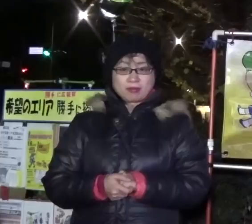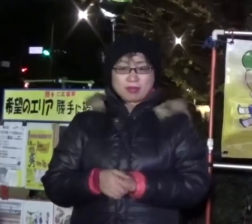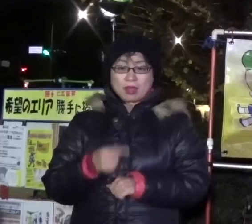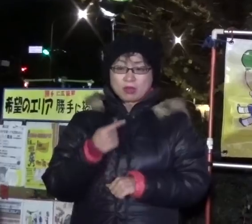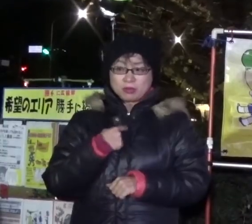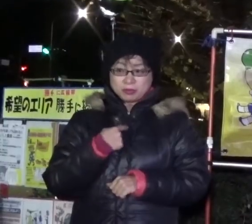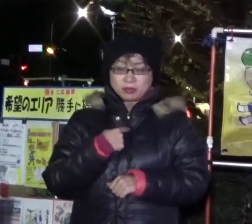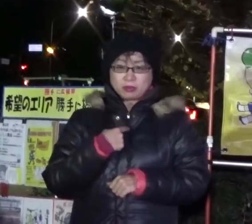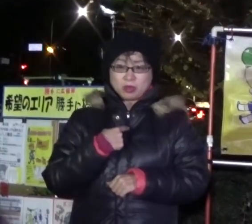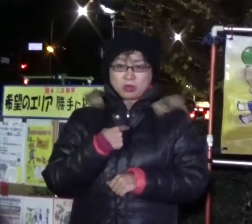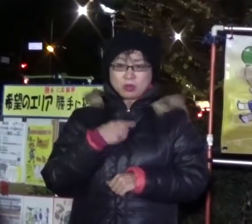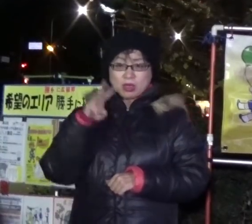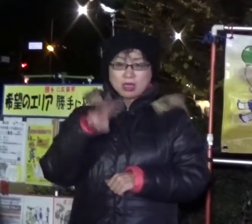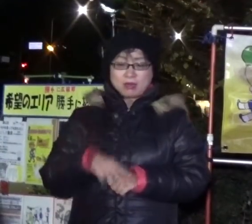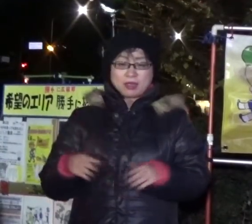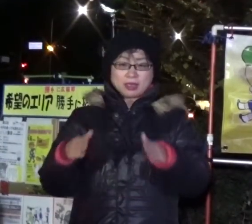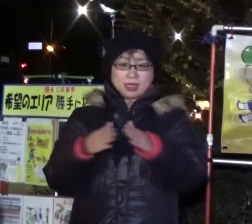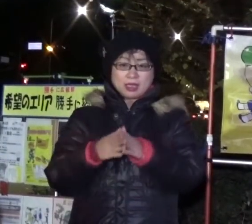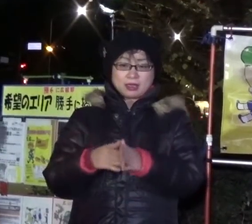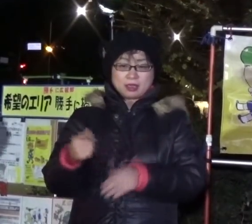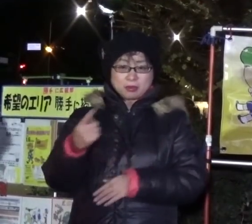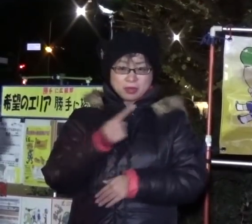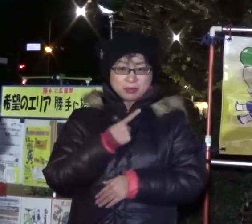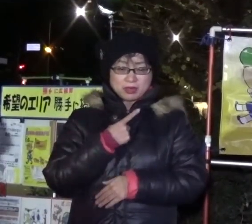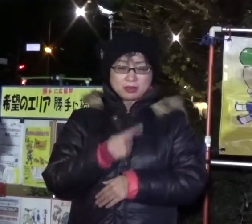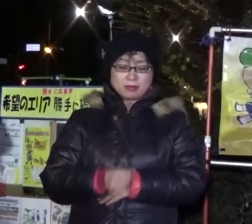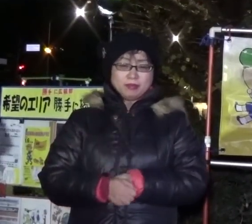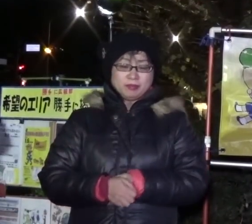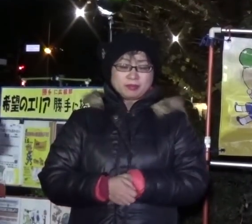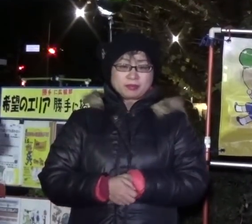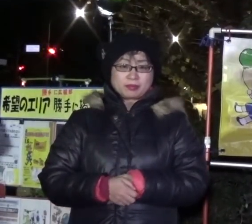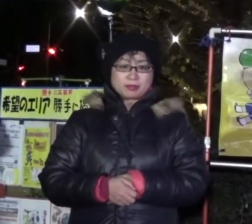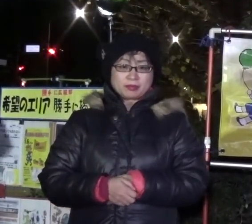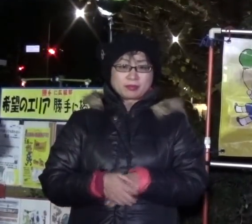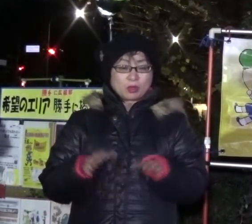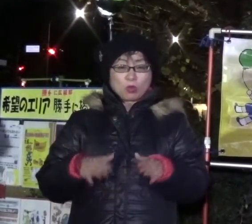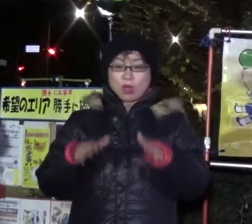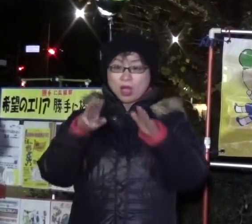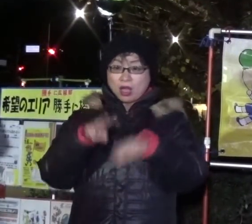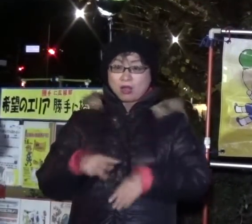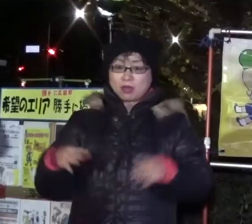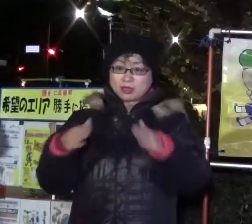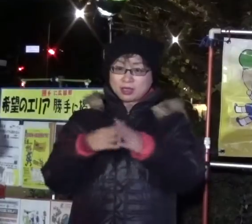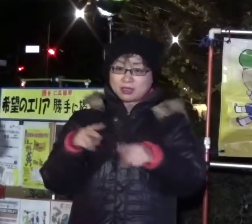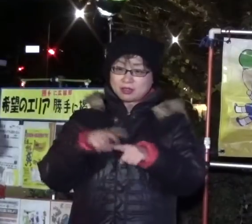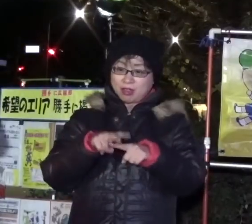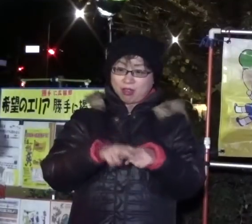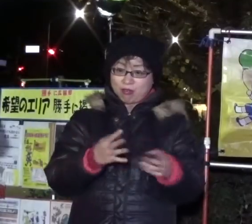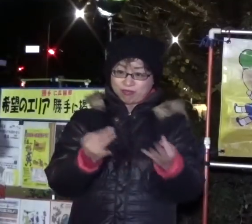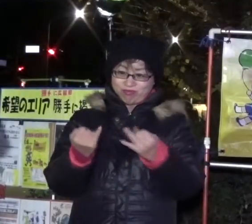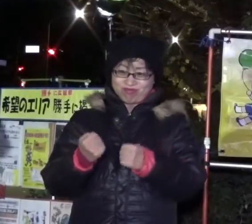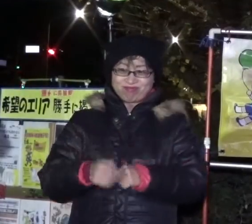私もあの川崎から参りました瀬戸柳と申します。今日は川崎からの作家多いですね。